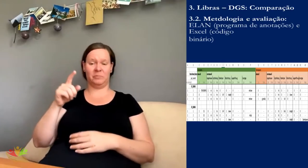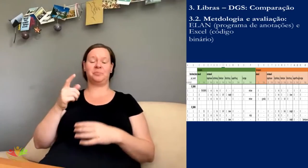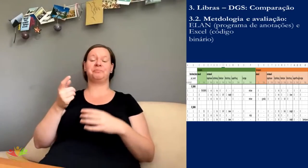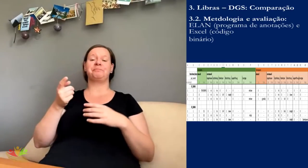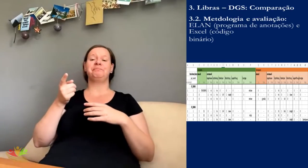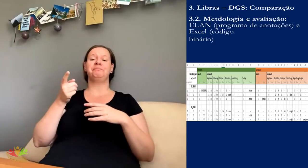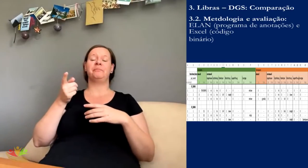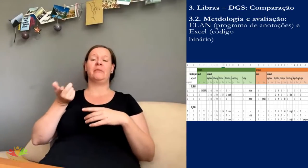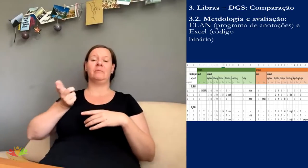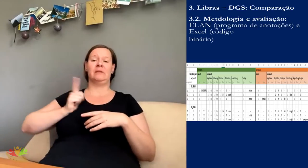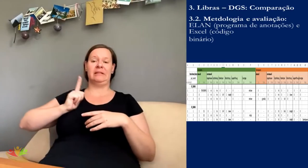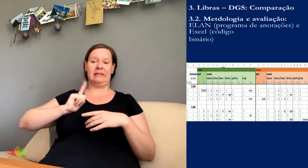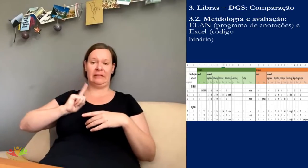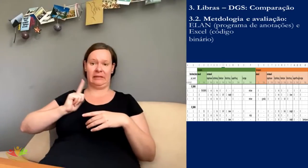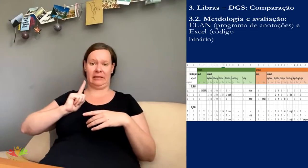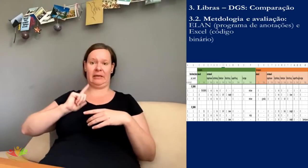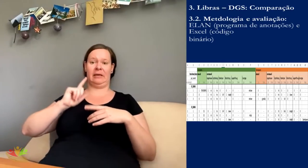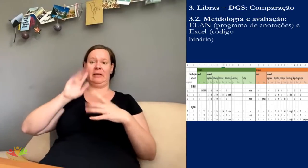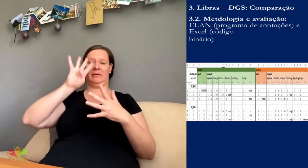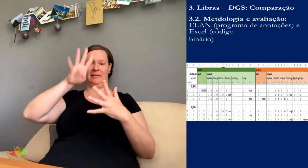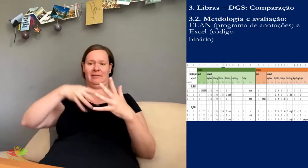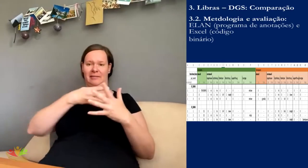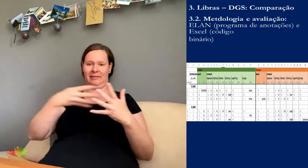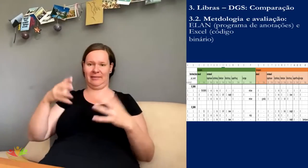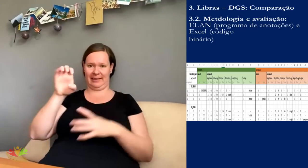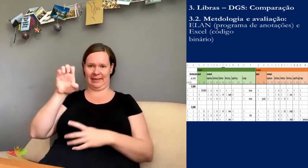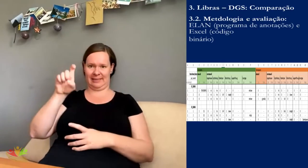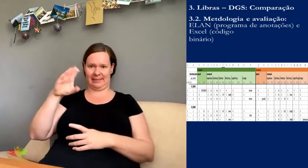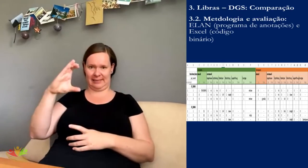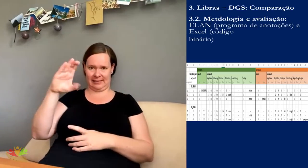as nações envolvidas.